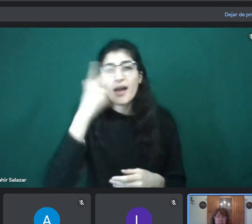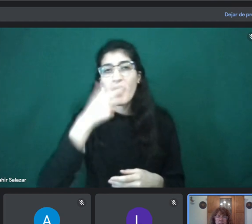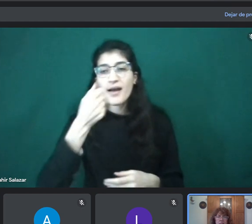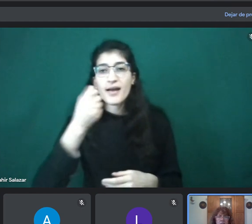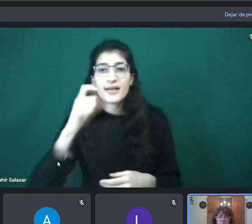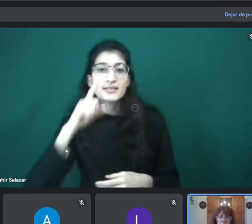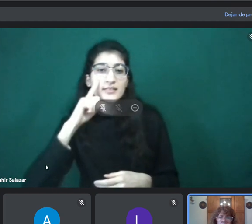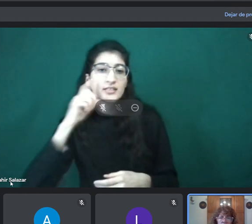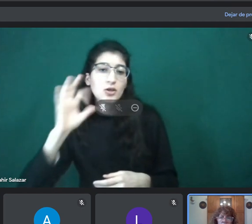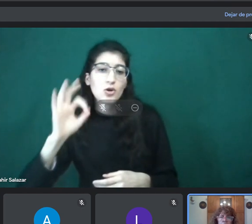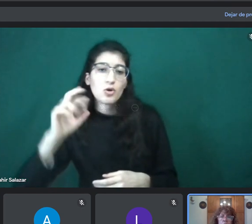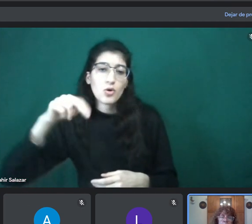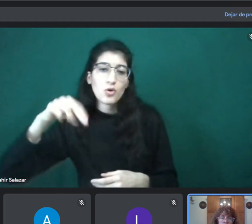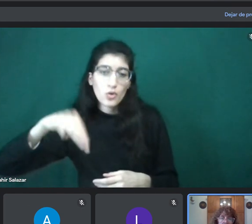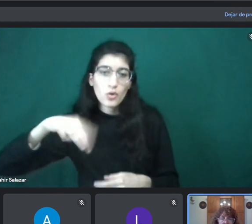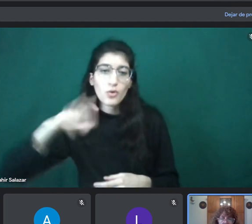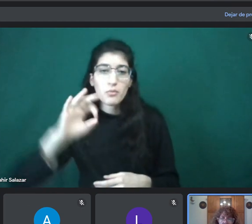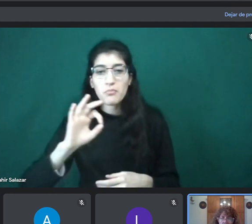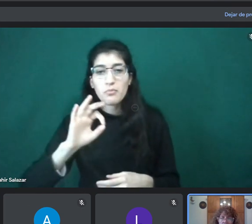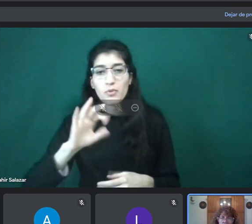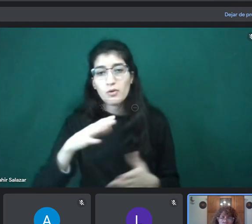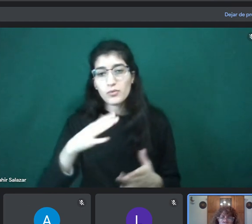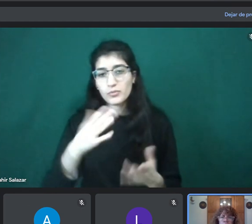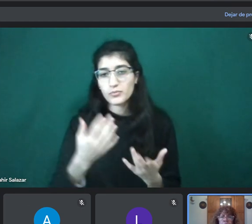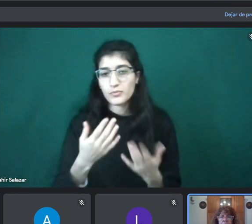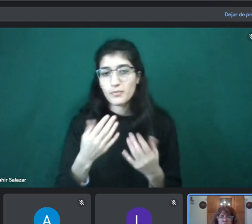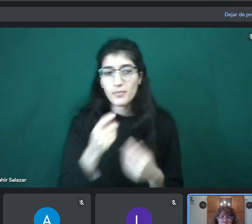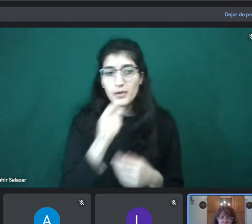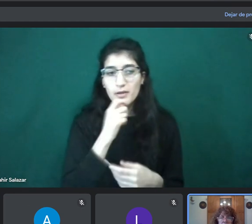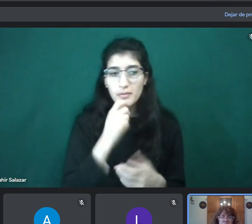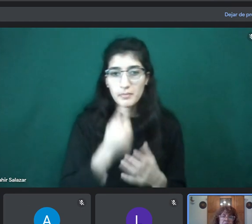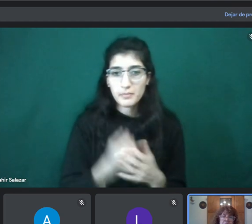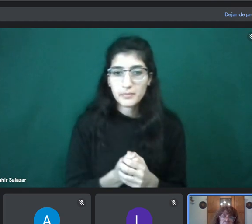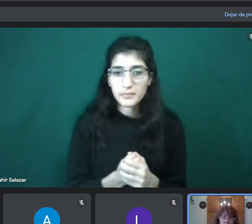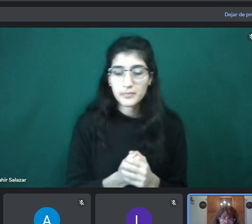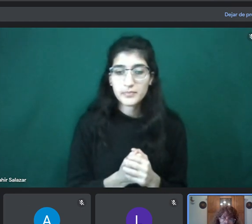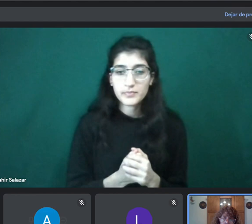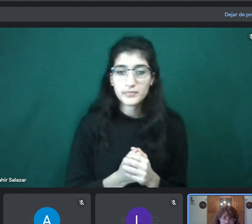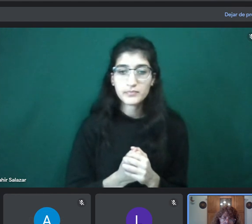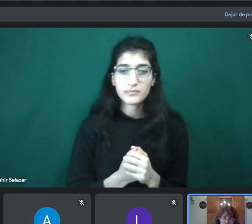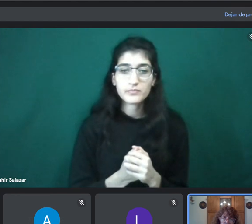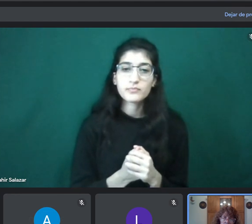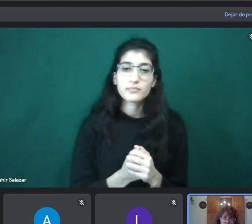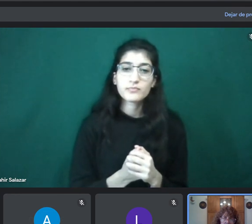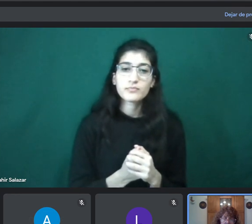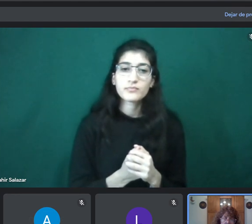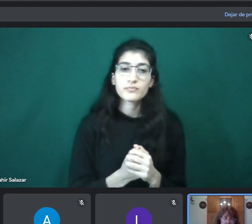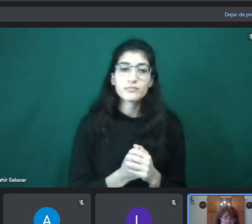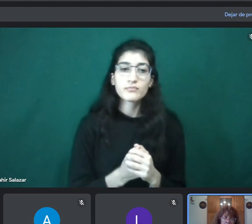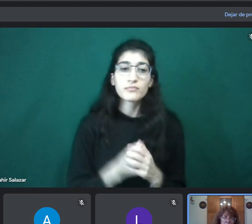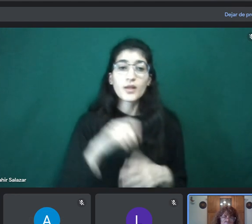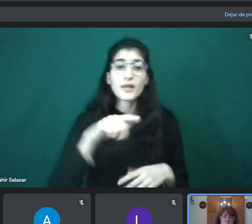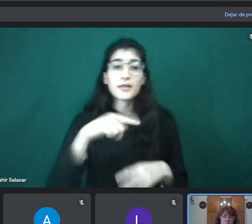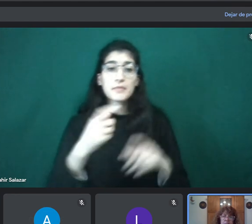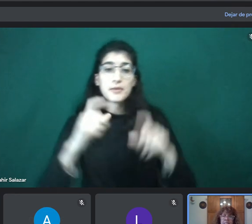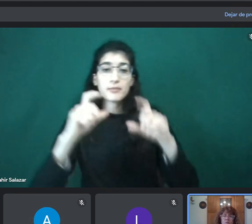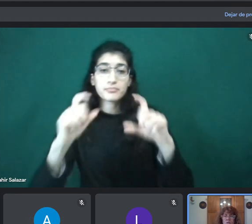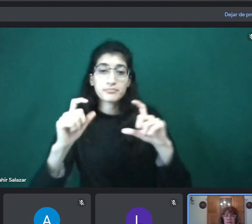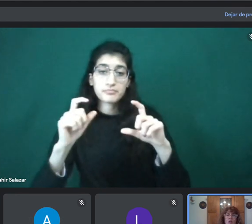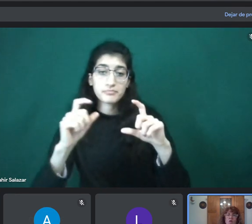¿sí? Communication está solo e information está solo, ¿sí? Si ustedes